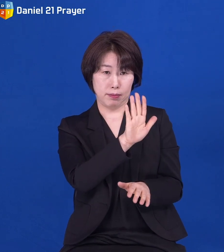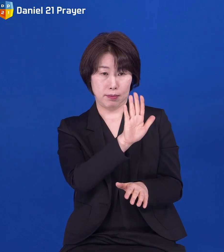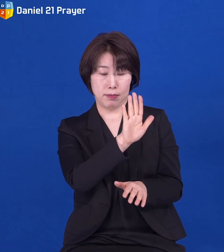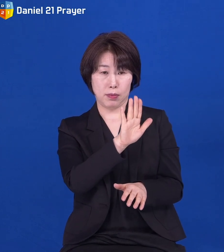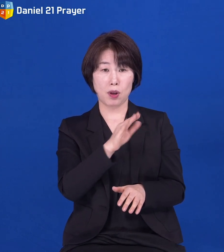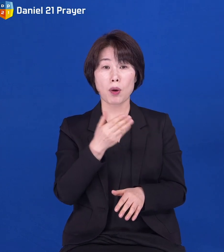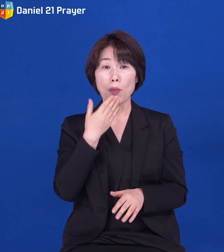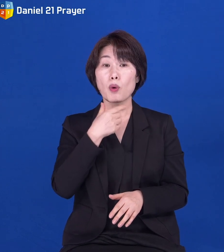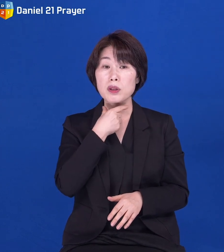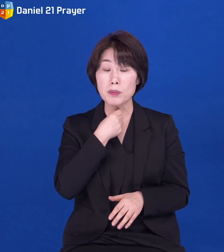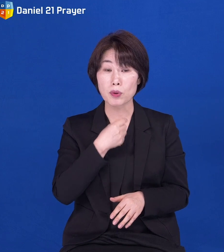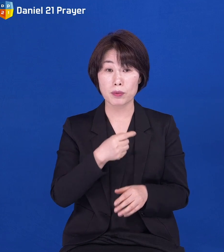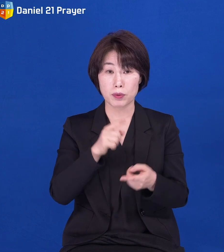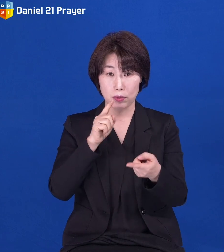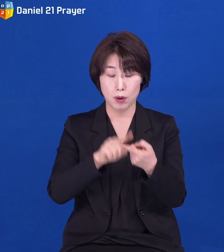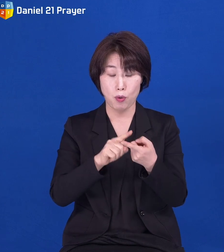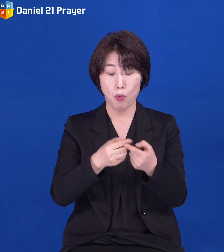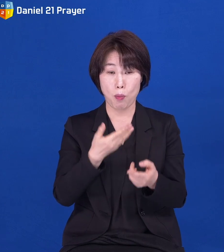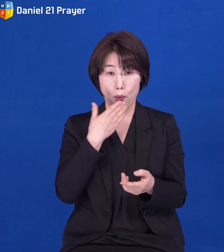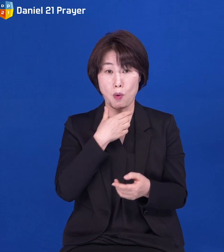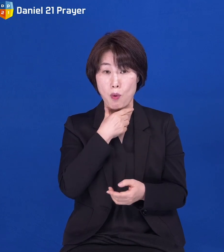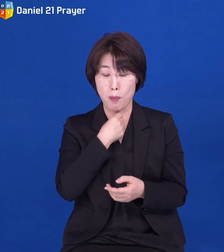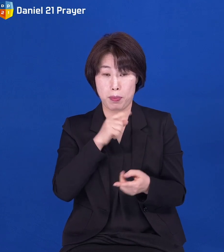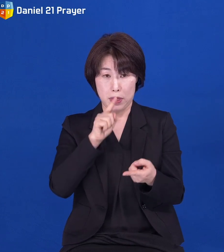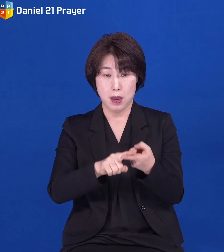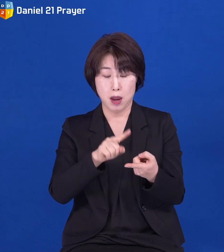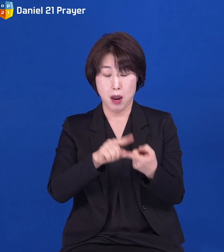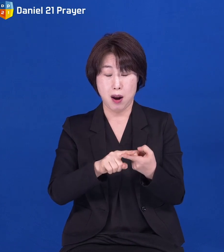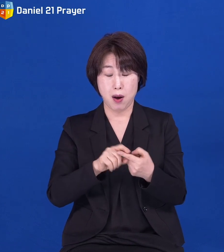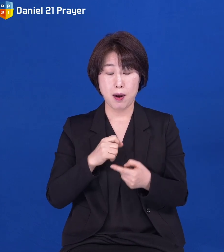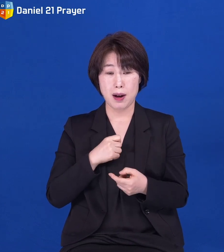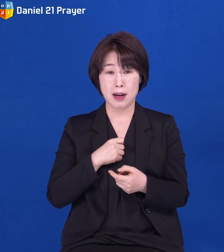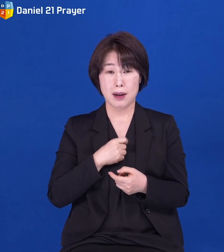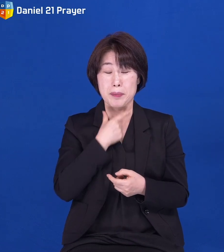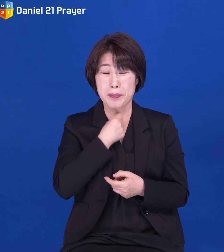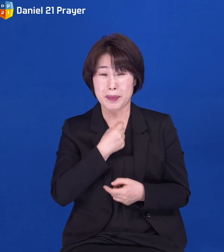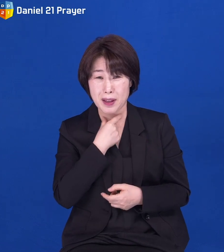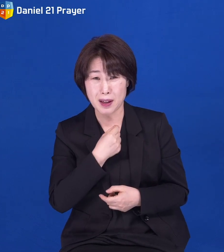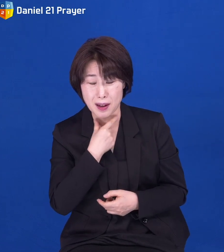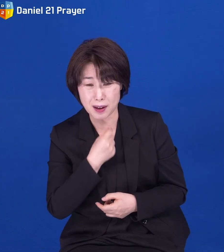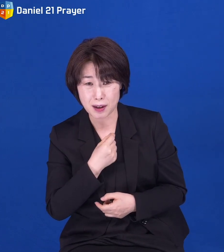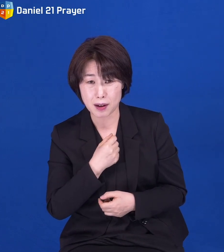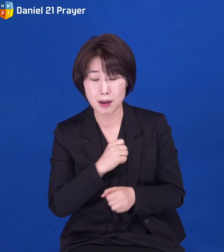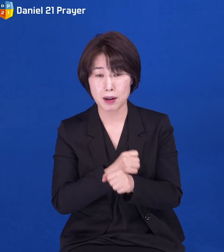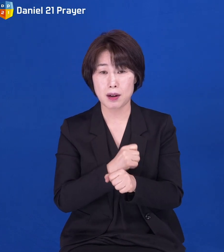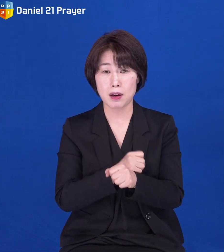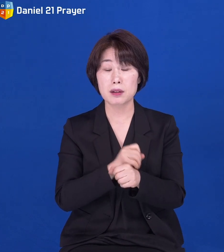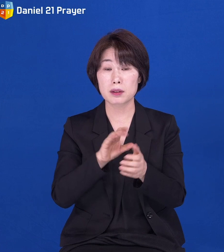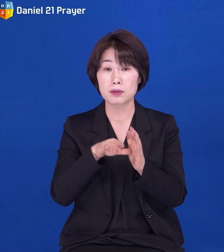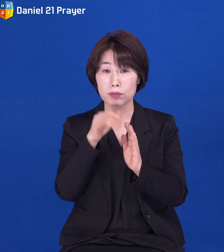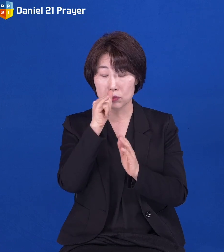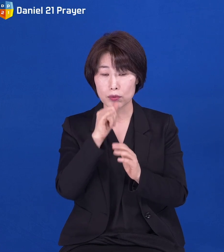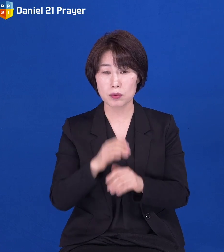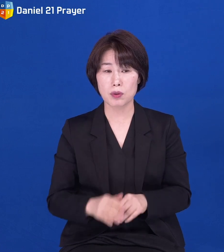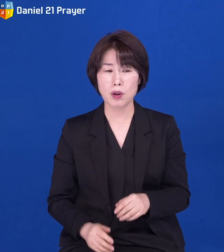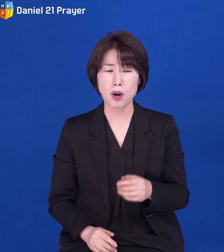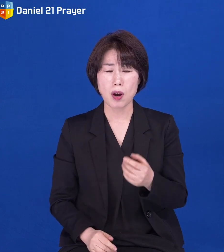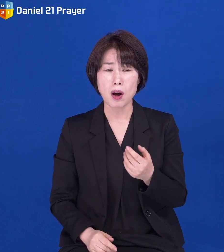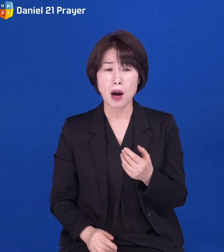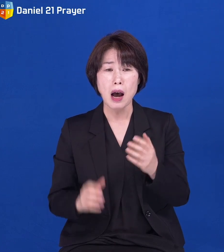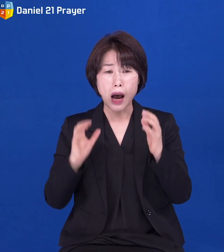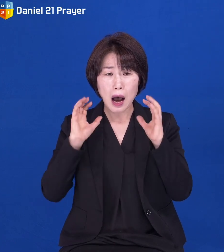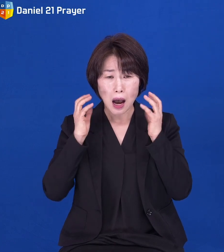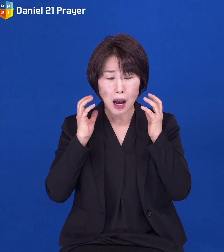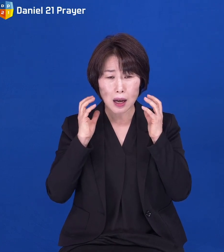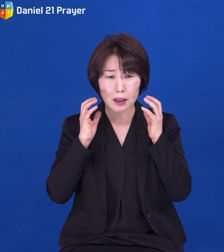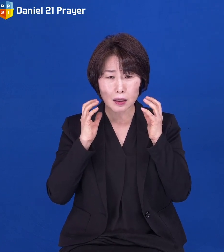되고 그러니까 어렸을 때부터 그게 있다 보니까 얼마나 악을 쓰고 막 그거를 조그만 애를 막 때릴 수도 없는데 혼낼 수도 없고 뭐